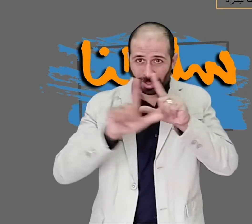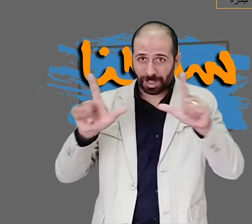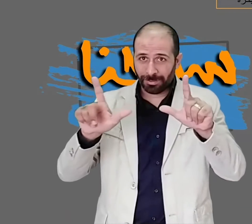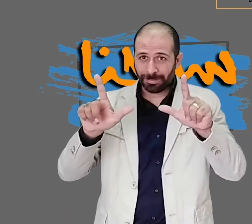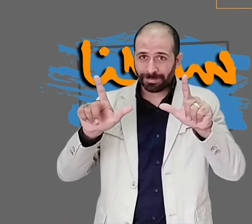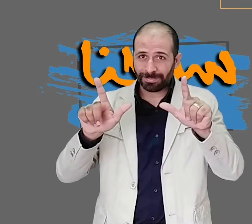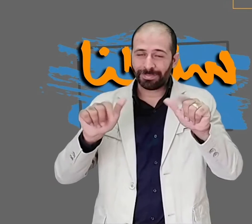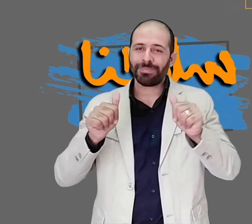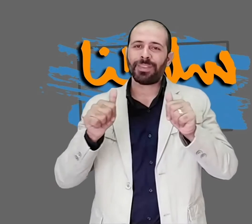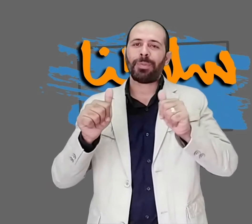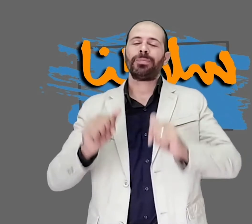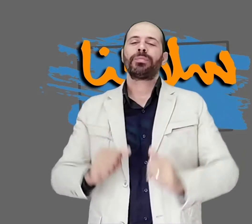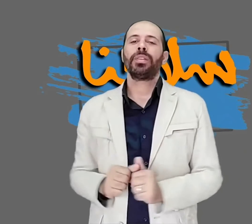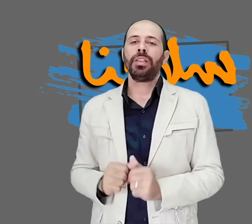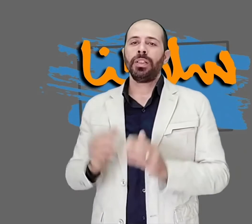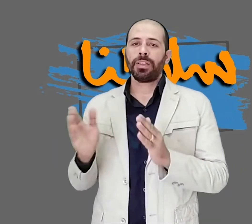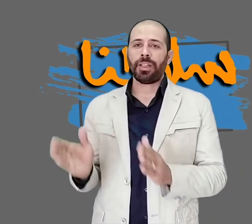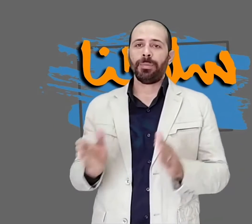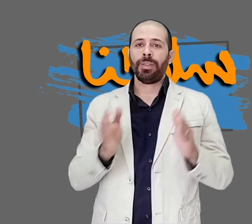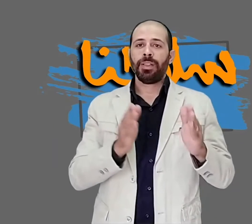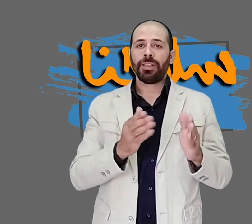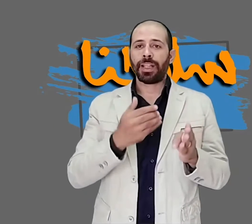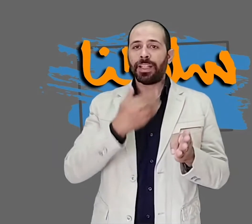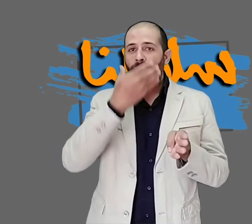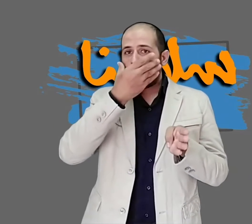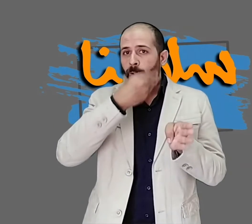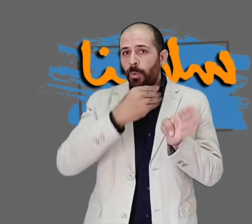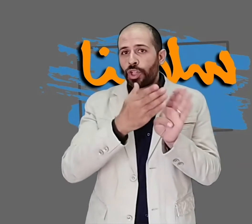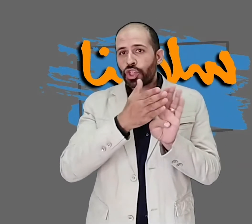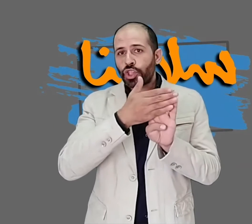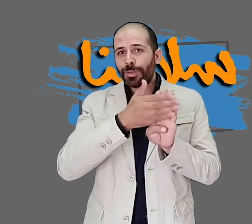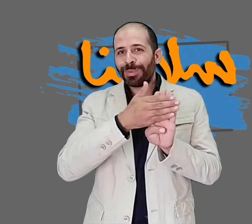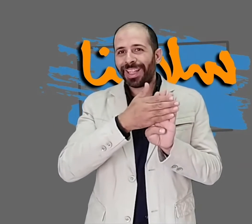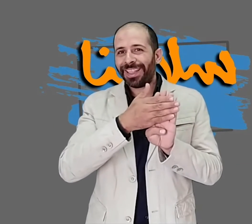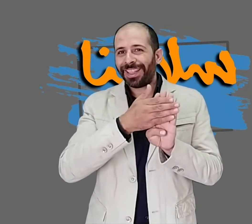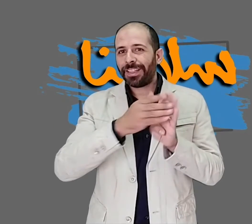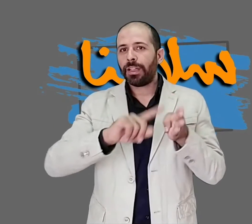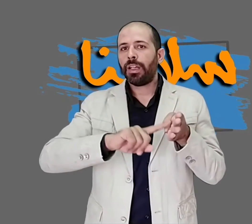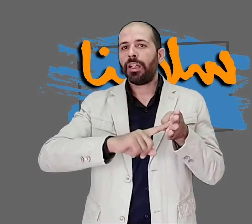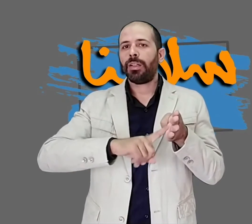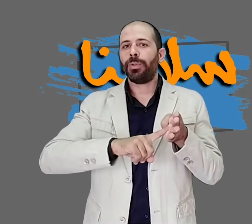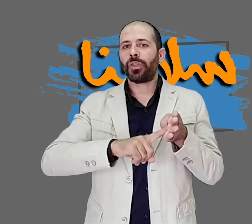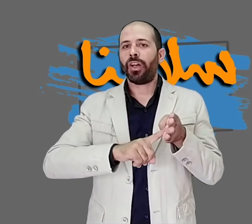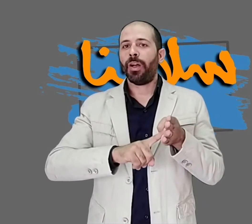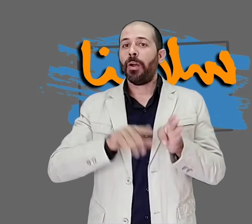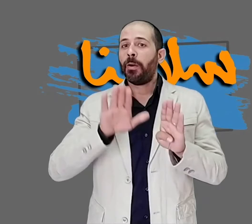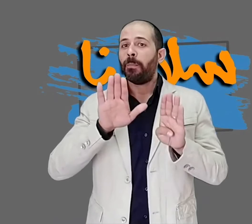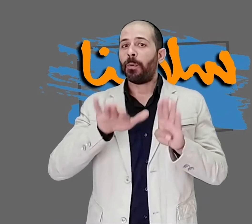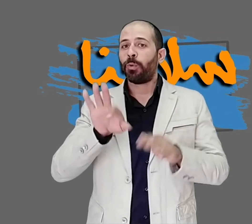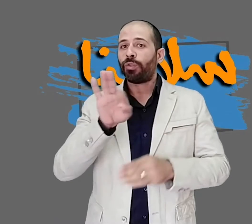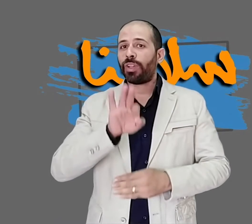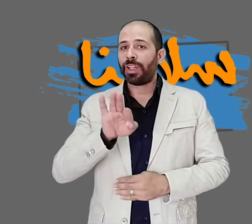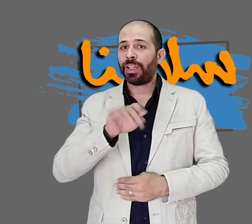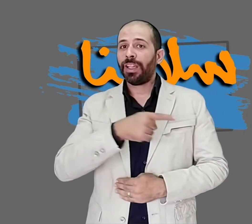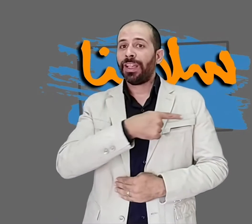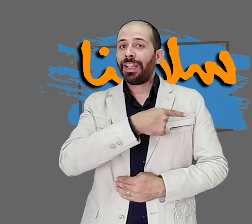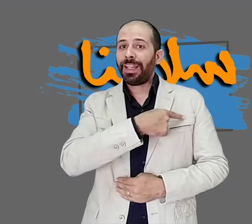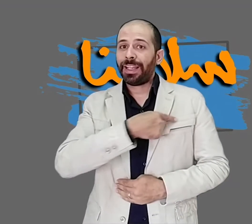واضحة؟ تمام. طيب ده كده الوش بتاع الإيه؟ البطاقة. موجود فيه إيه؟